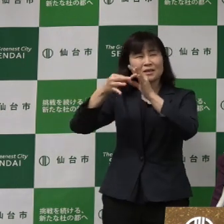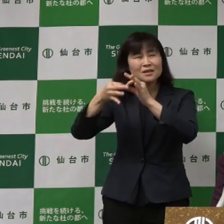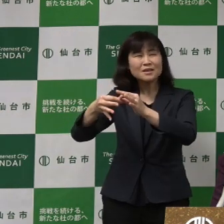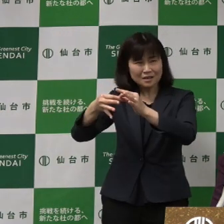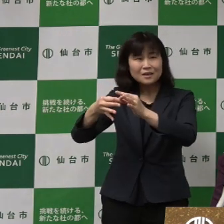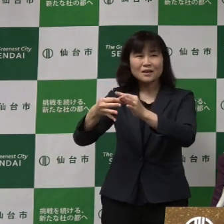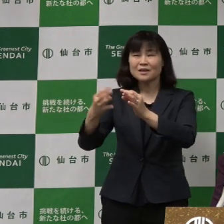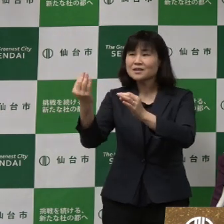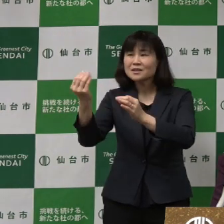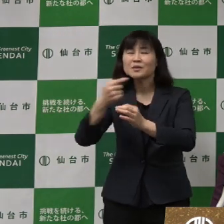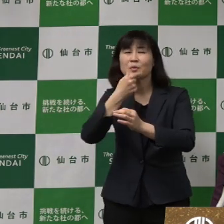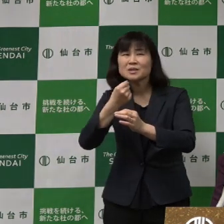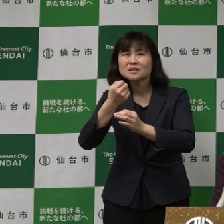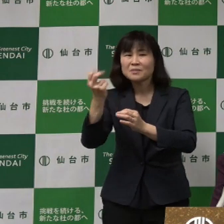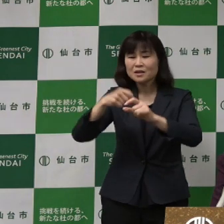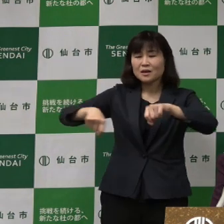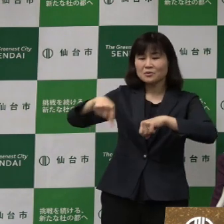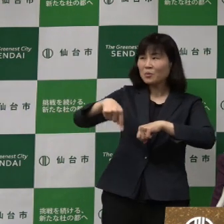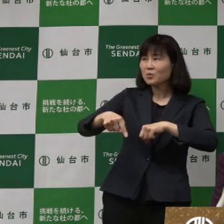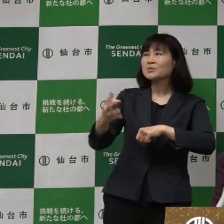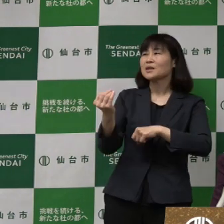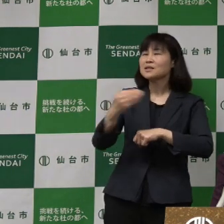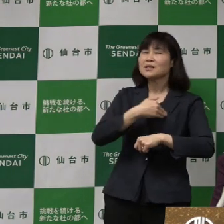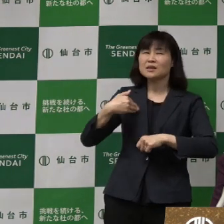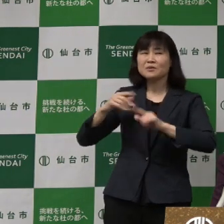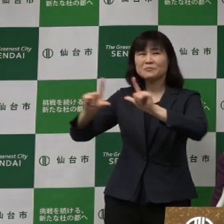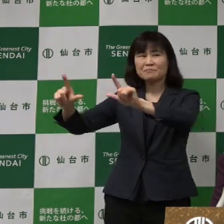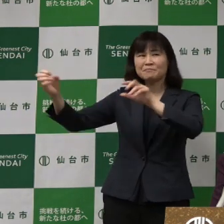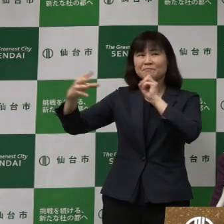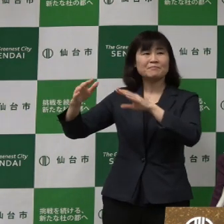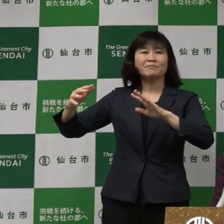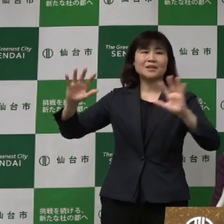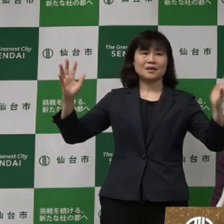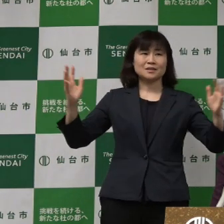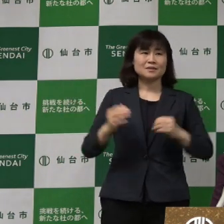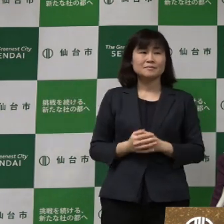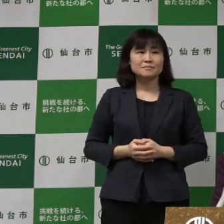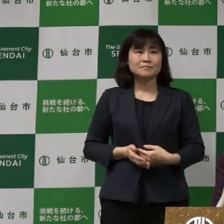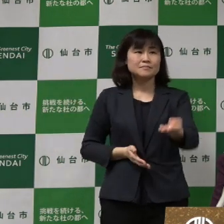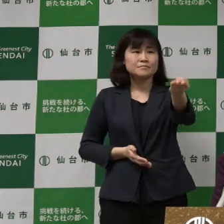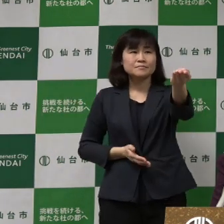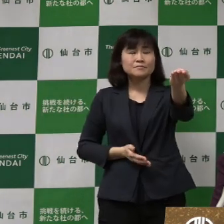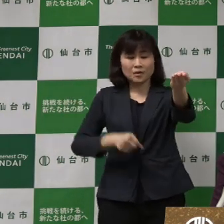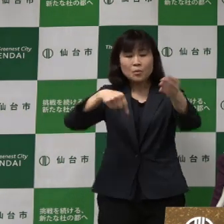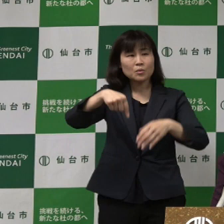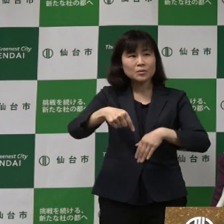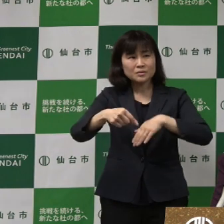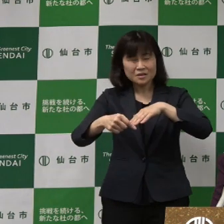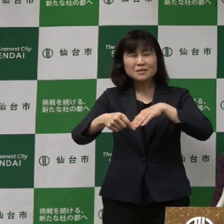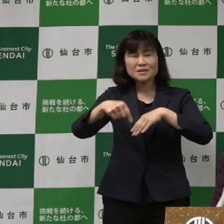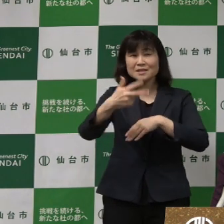OK ですというようなことでお話はしておりません。 市として受け入れられる条件というか受け入れ能